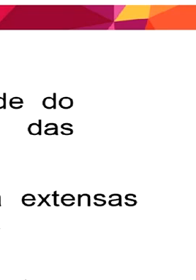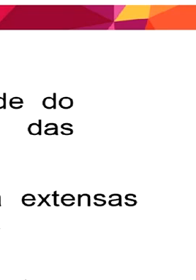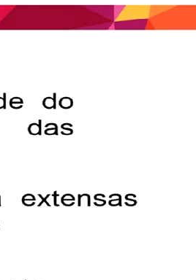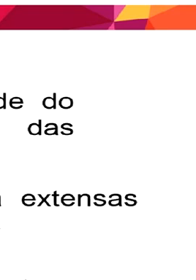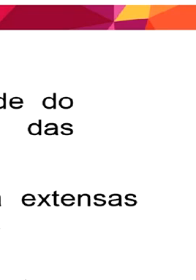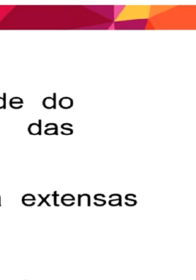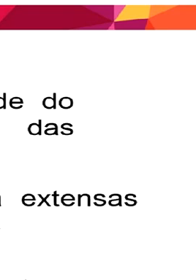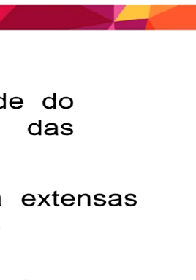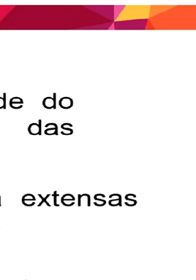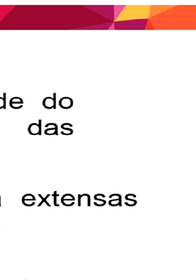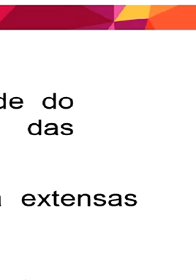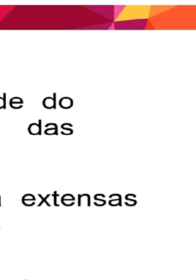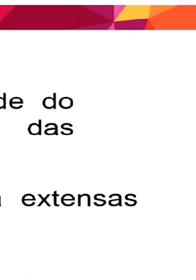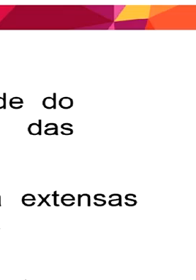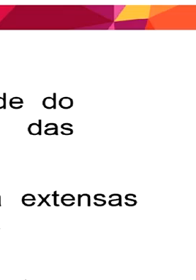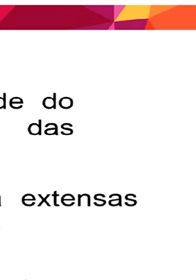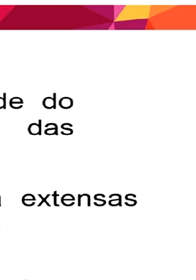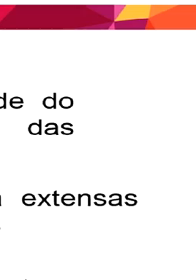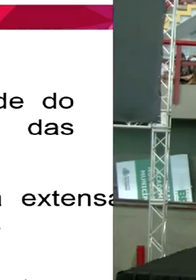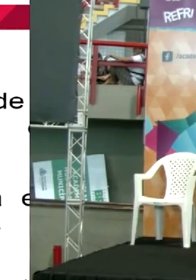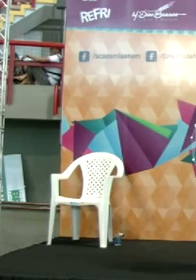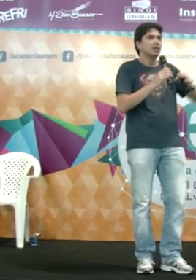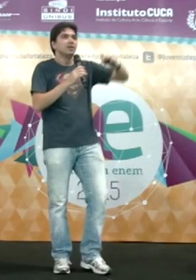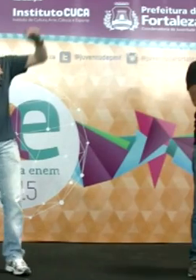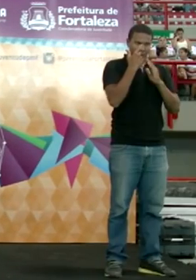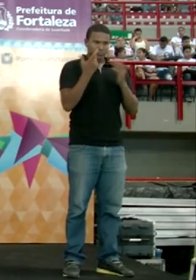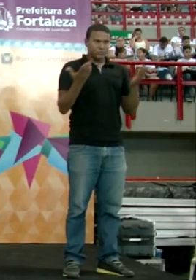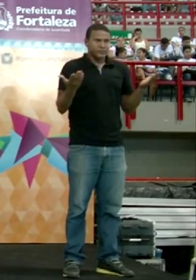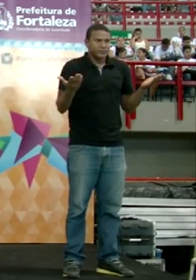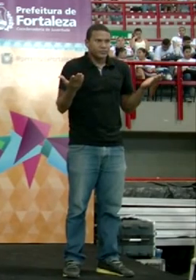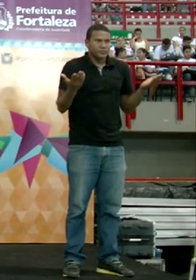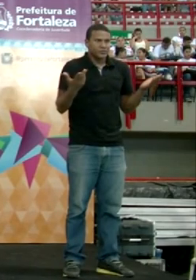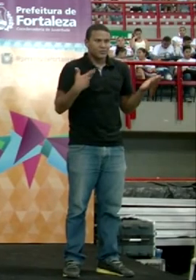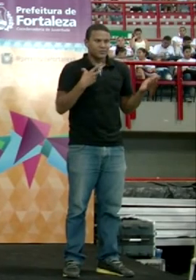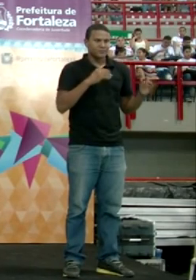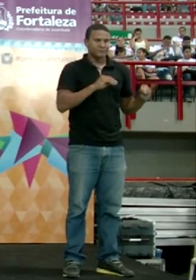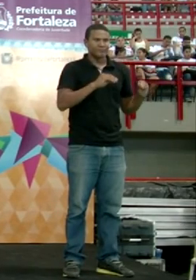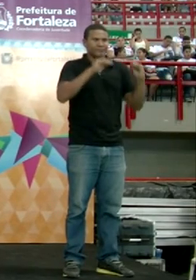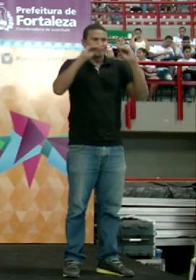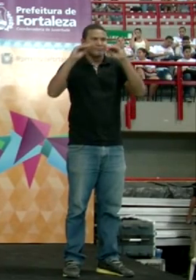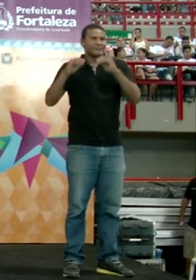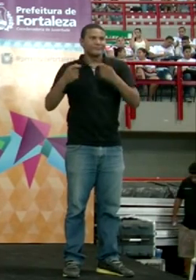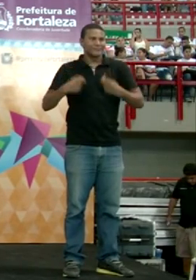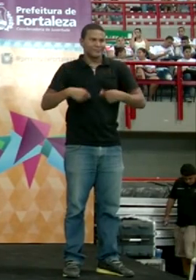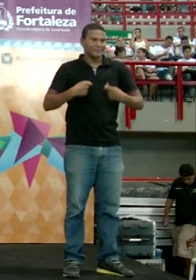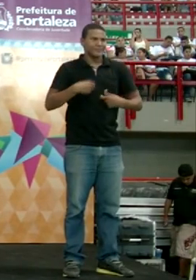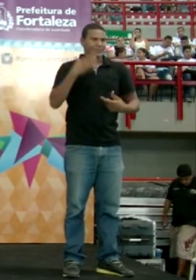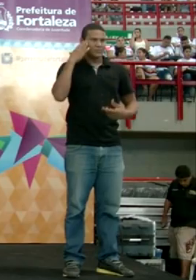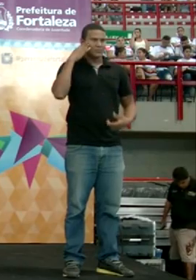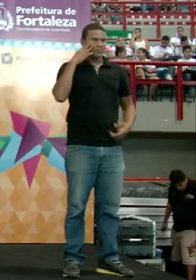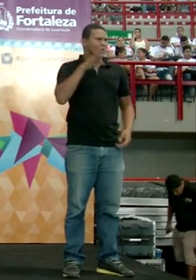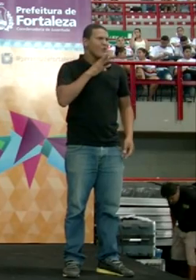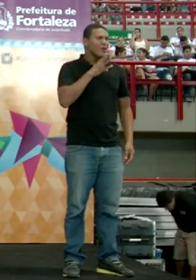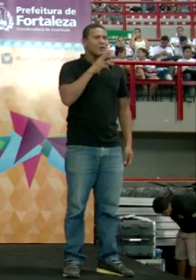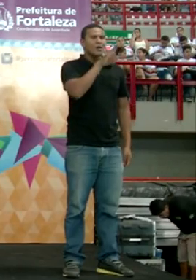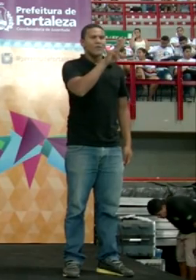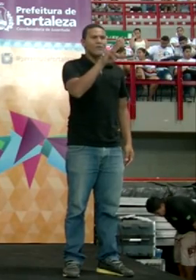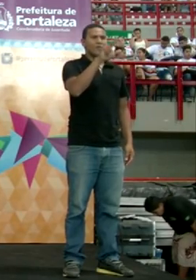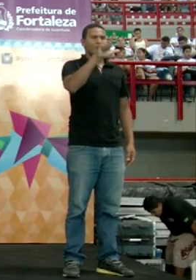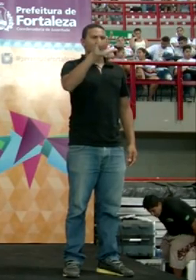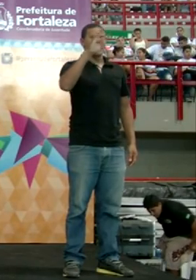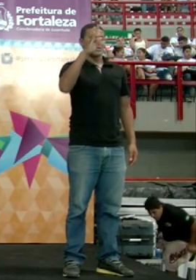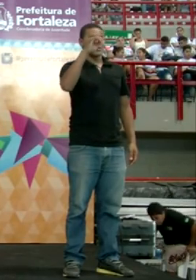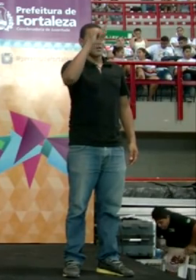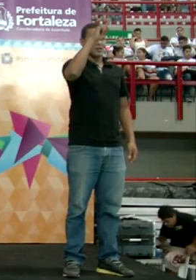que você está acostumado para ir para outra região, é complicado, né? Vocês conhecem a obra do VLT aqui em Fortaleza, né? Que não